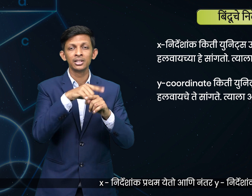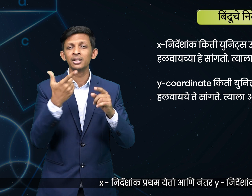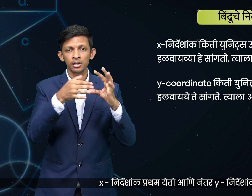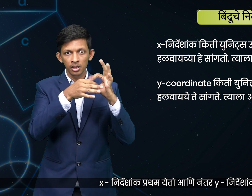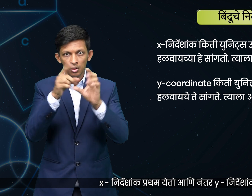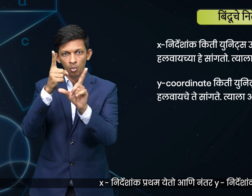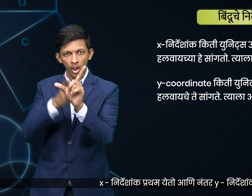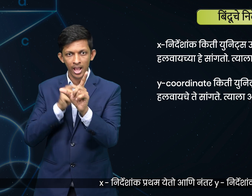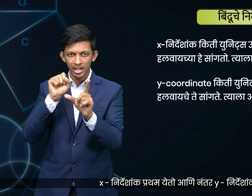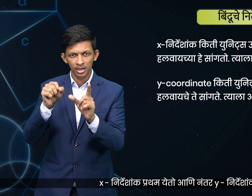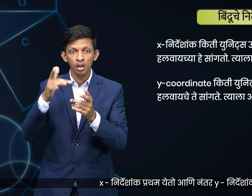निर्देशांक.